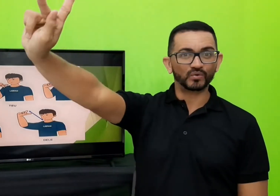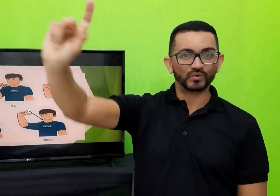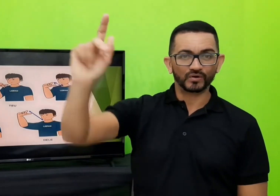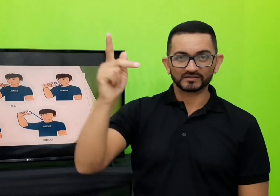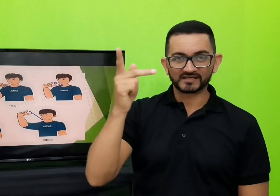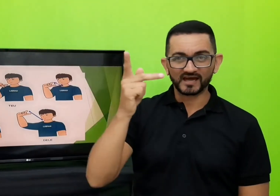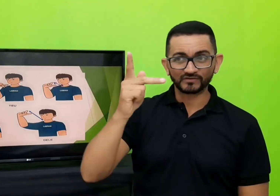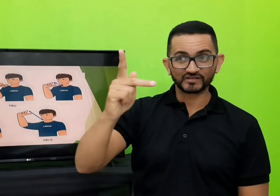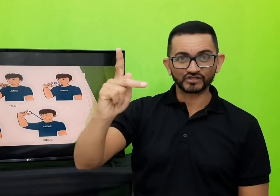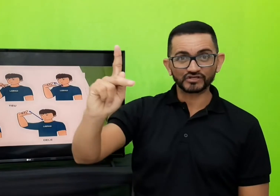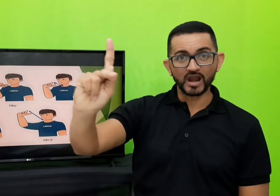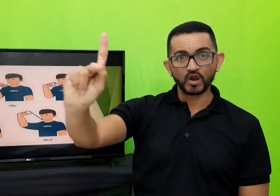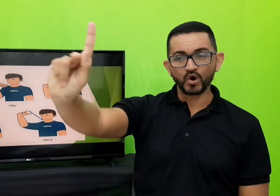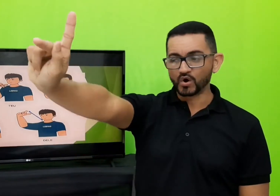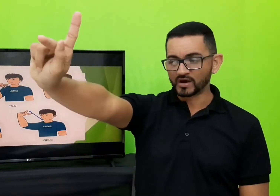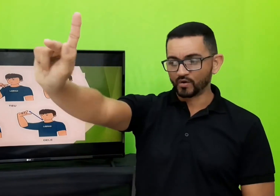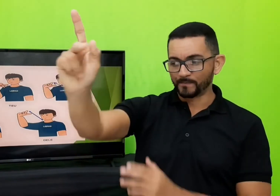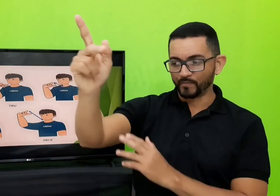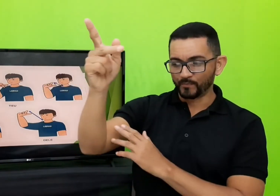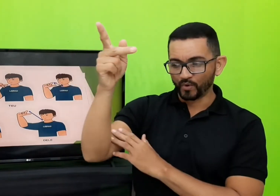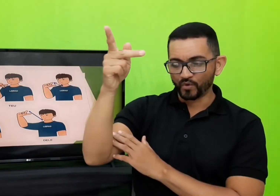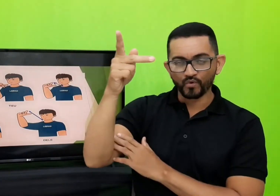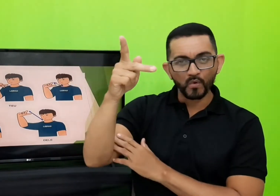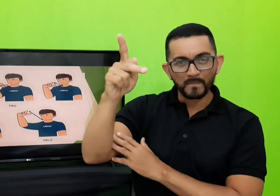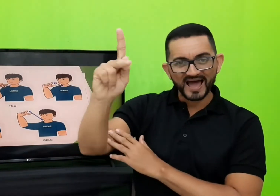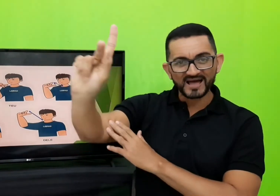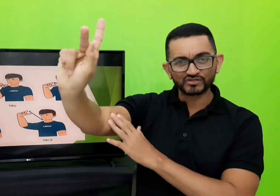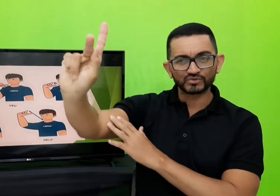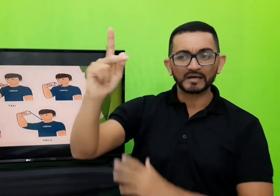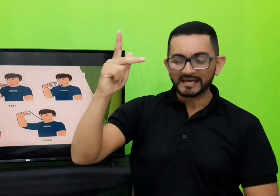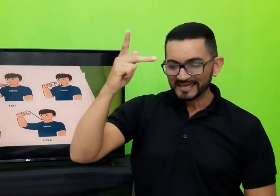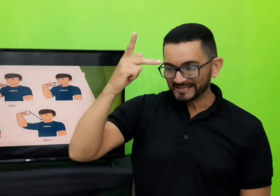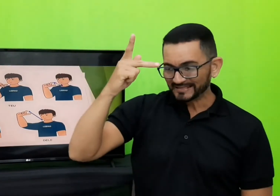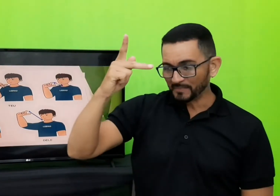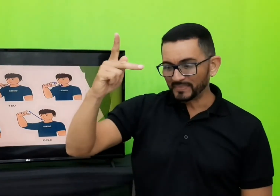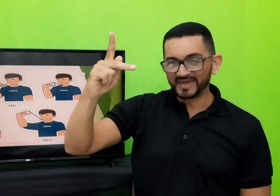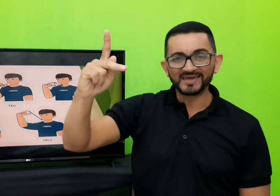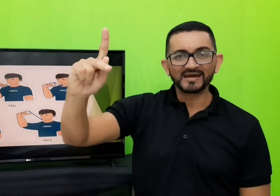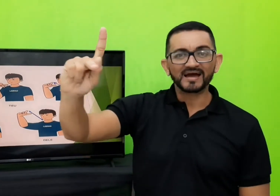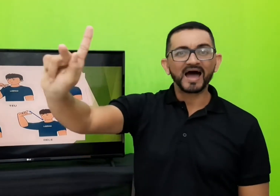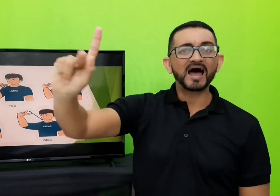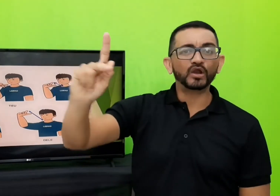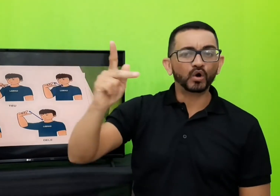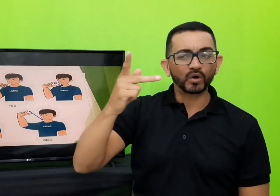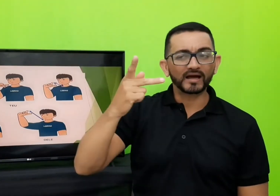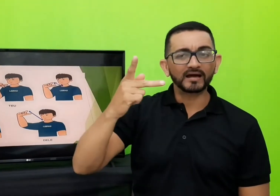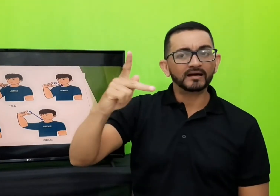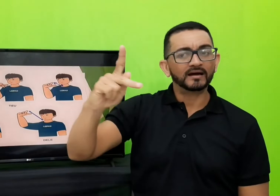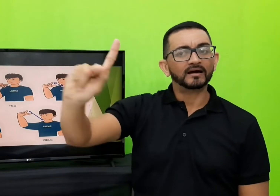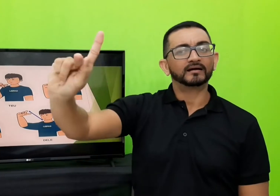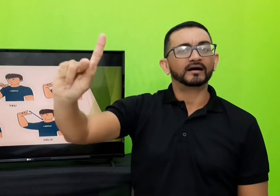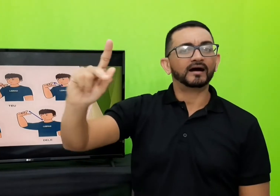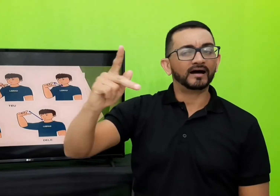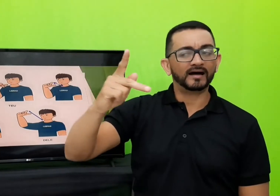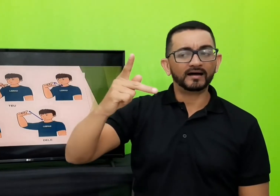seu, certo? E a gente alonga um pouco o braço e também alonga a